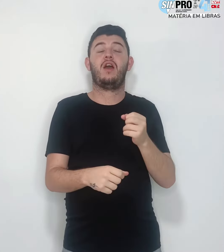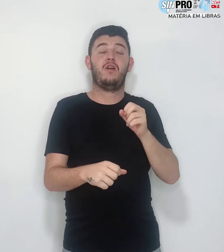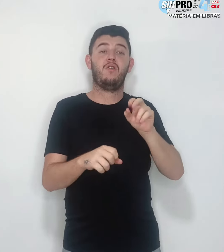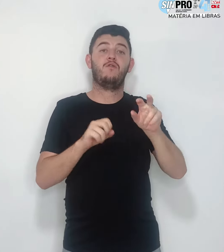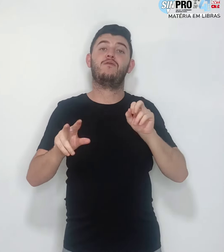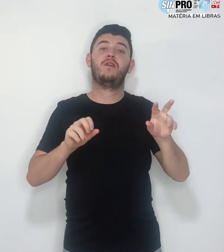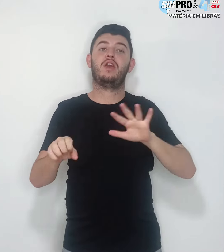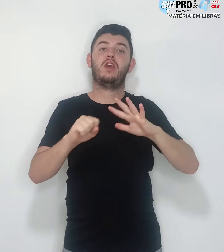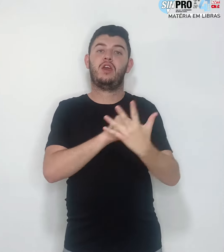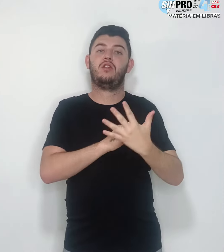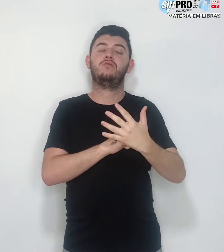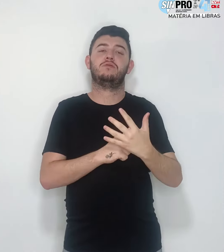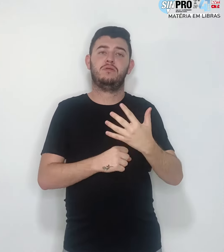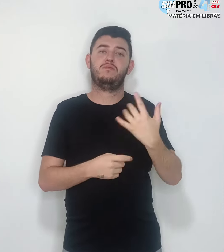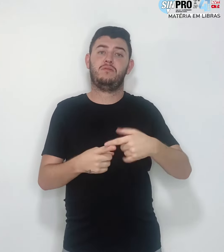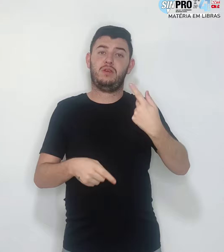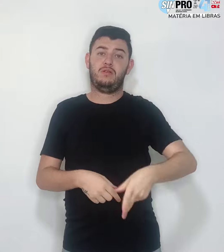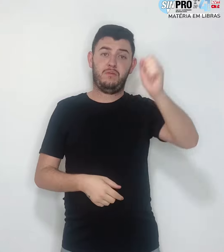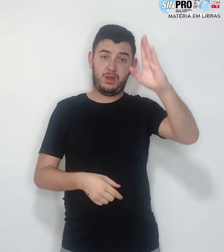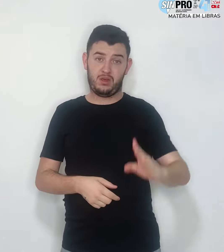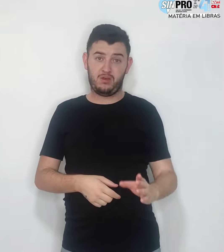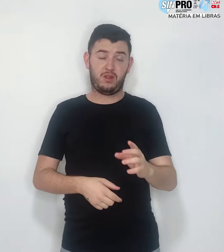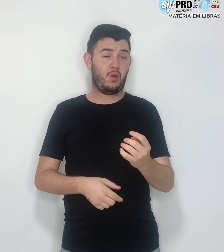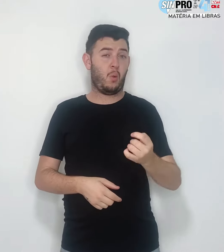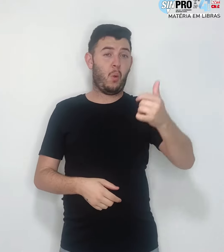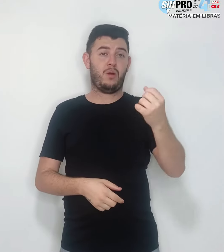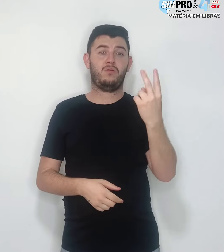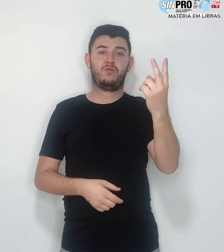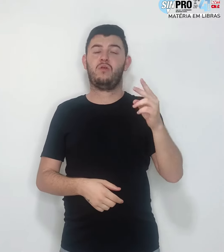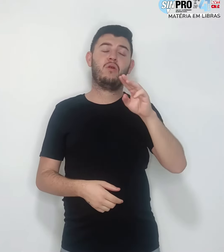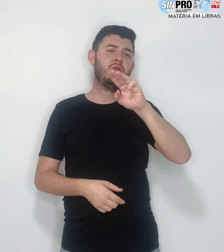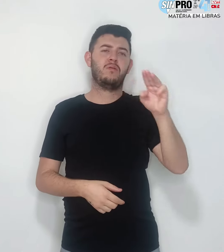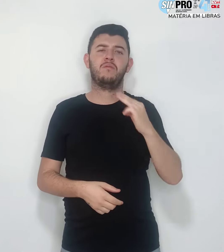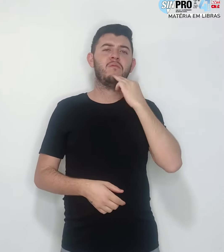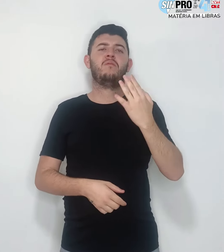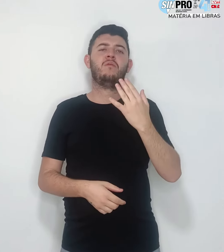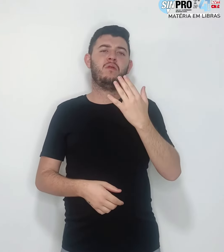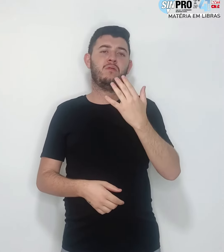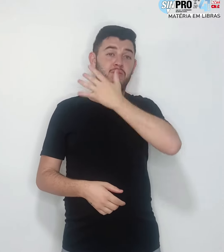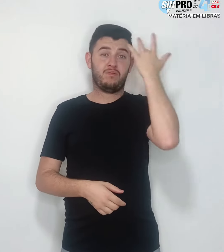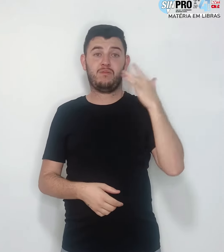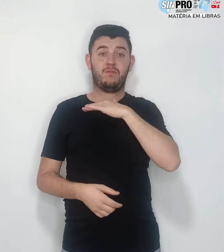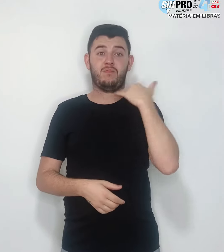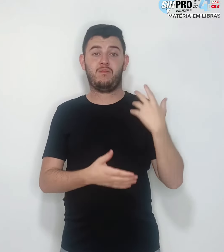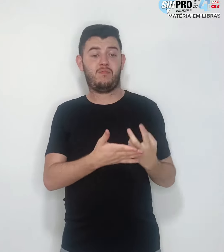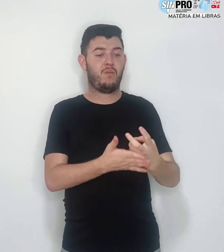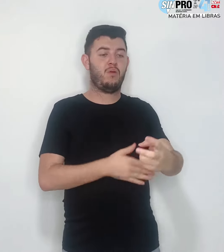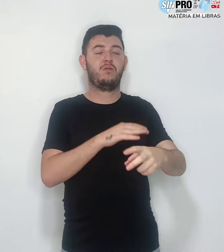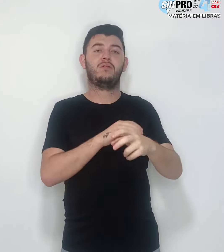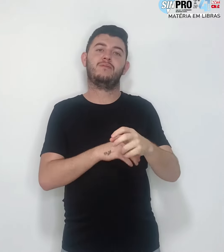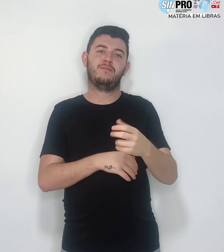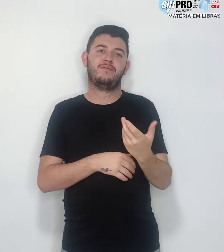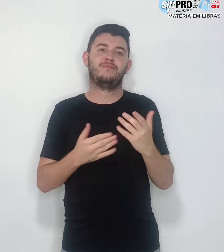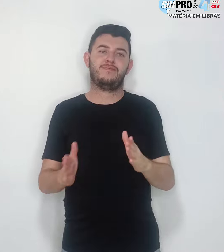terça-feira, 19, o Brasil recuou da sua postura diplomática em oposição à Índia.